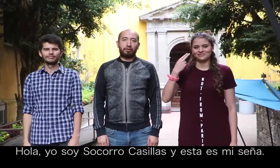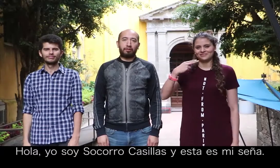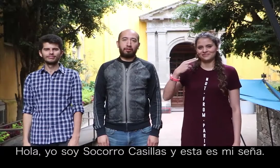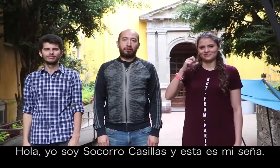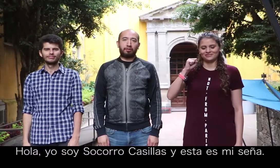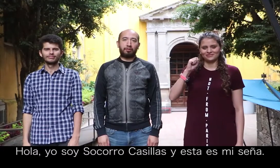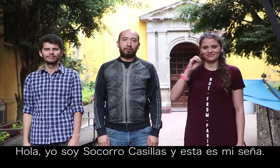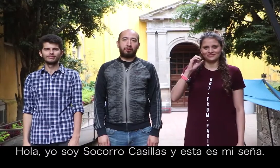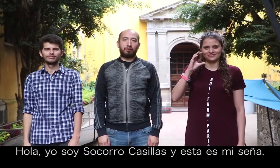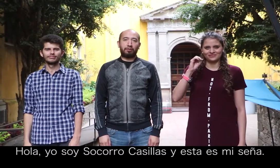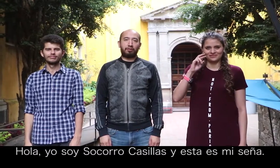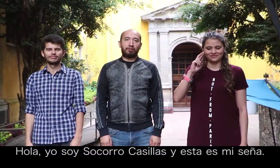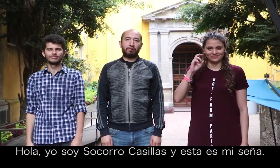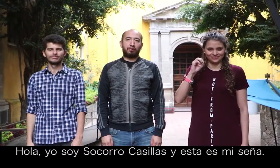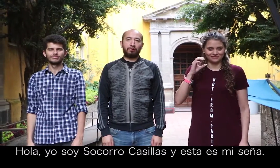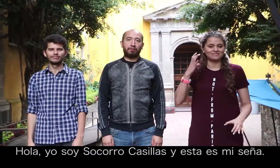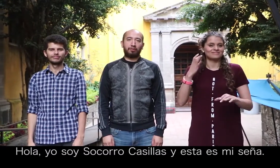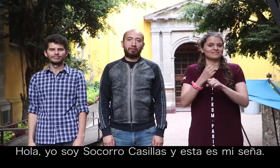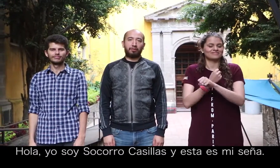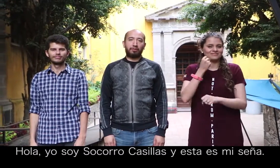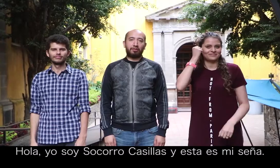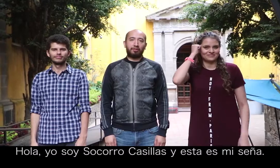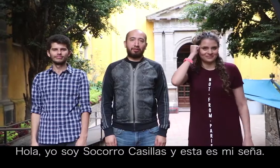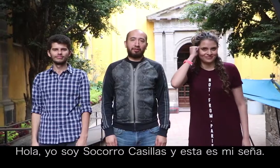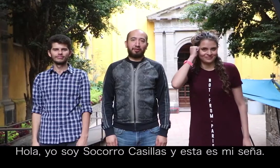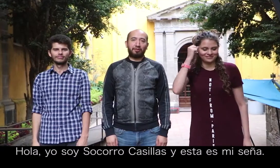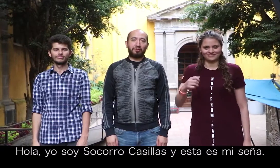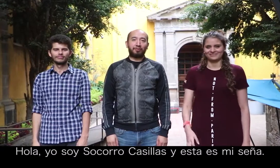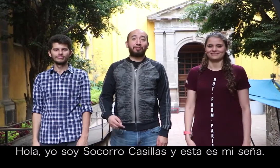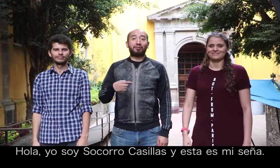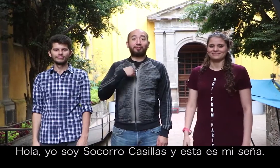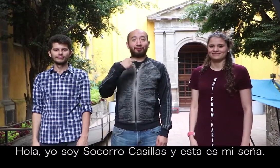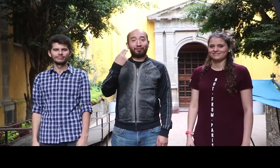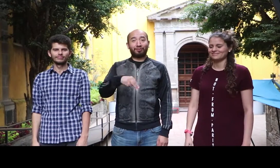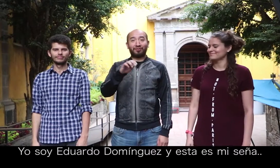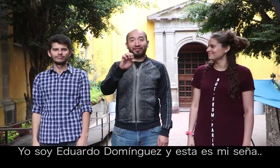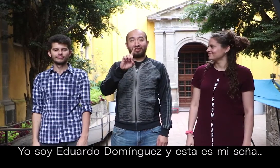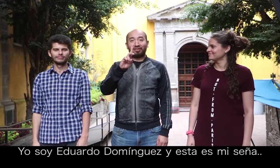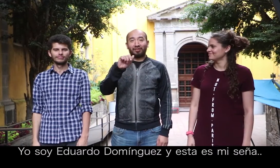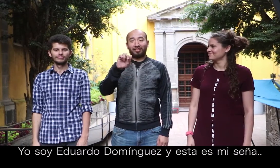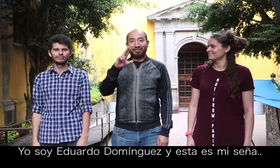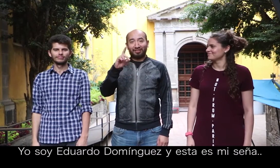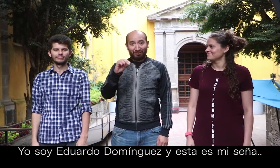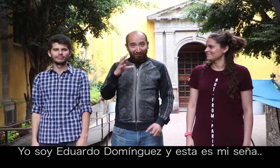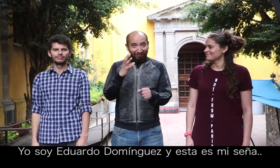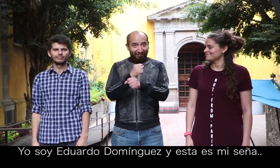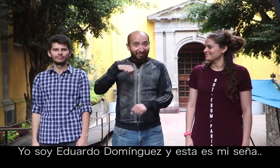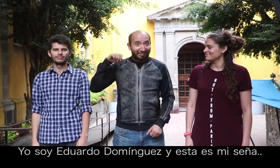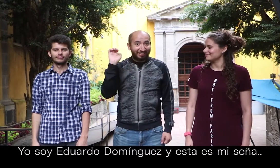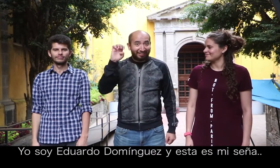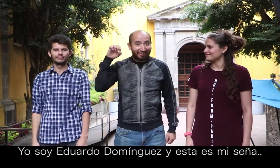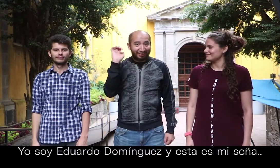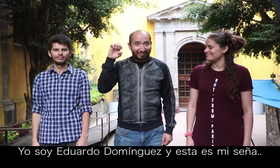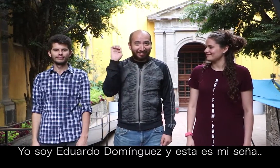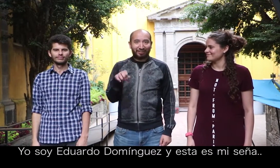Hola, yo soy Socorro Casillas y esta es mi seña. Yo soy Eduardo Domínguez y esta es mi